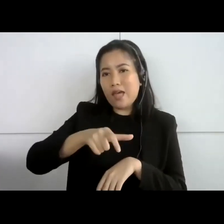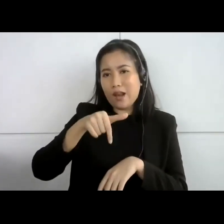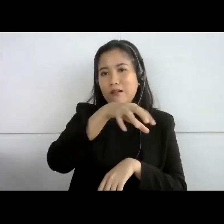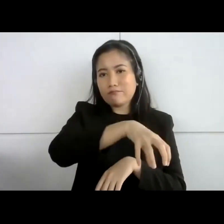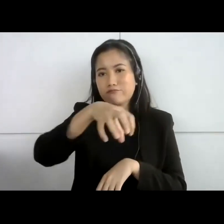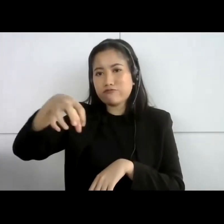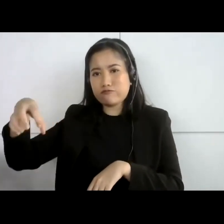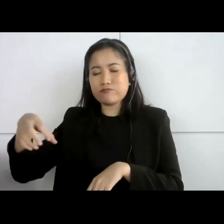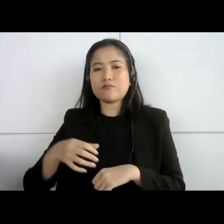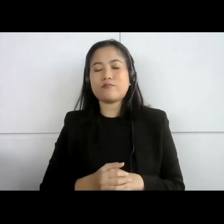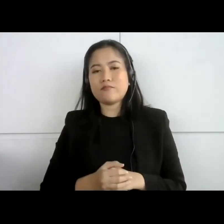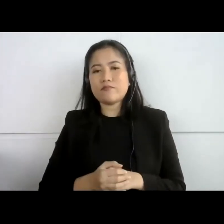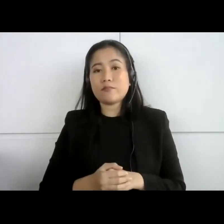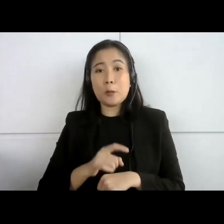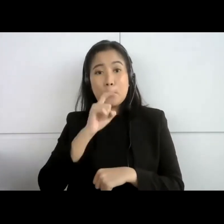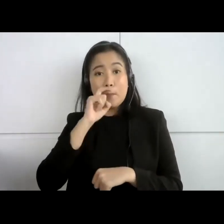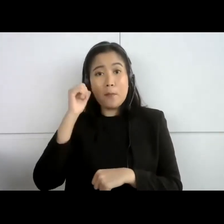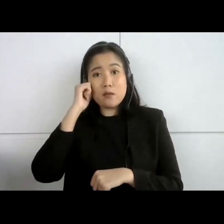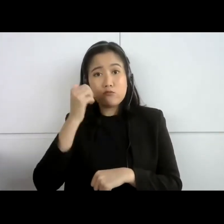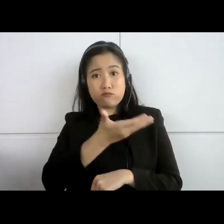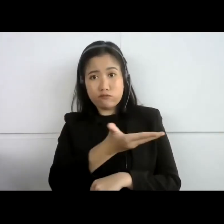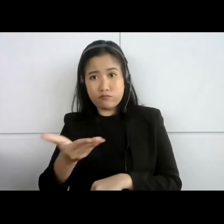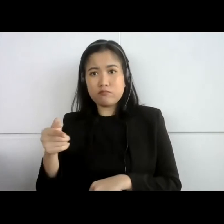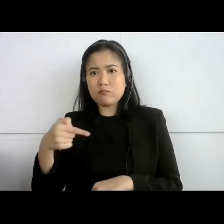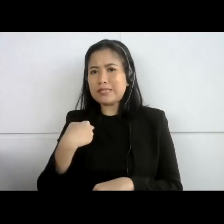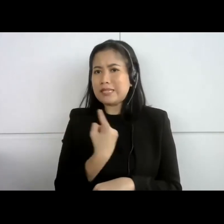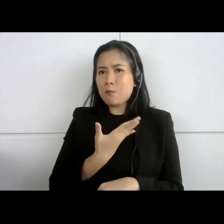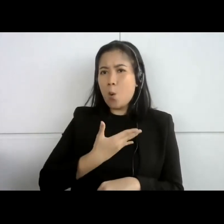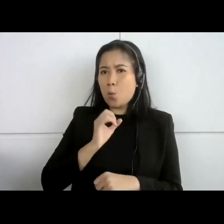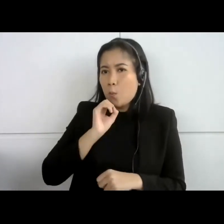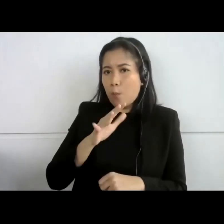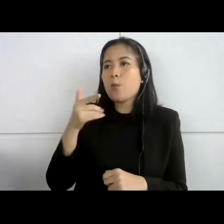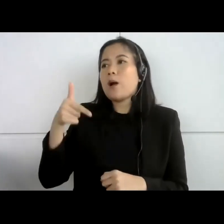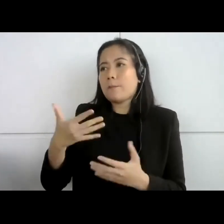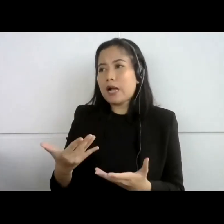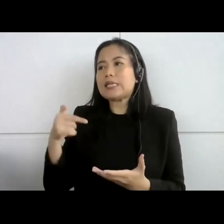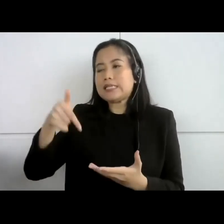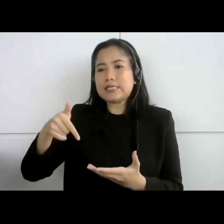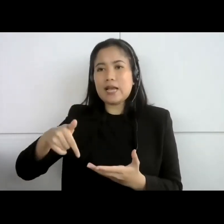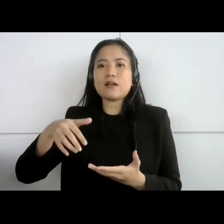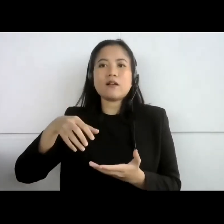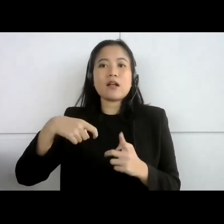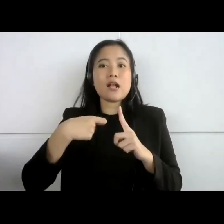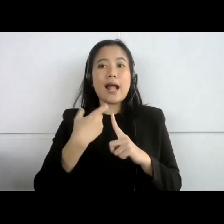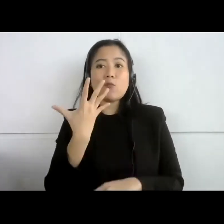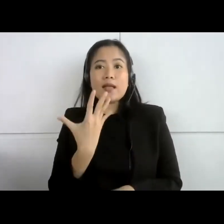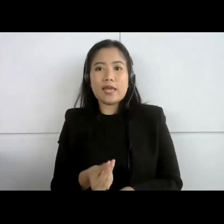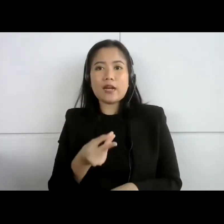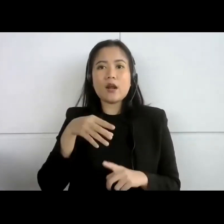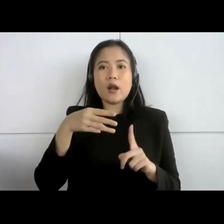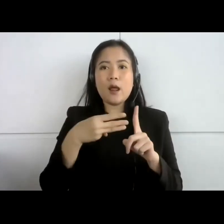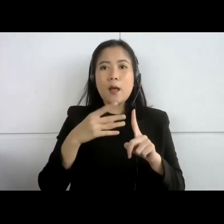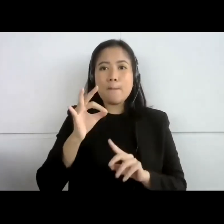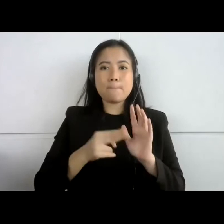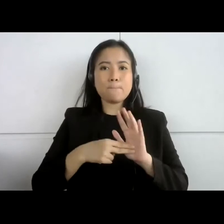hormati, perlu kami sampaikan juga bahwa sekarang ini di Kabupaten Bone sudah banyak guru-guru